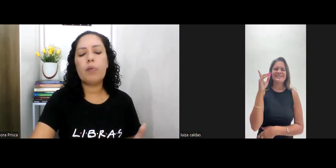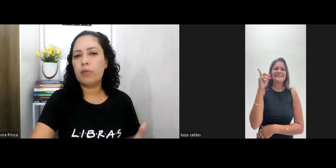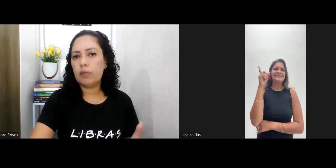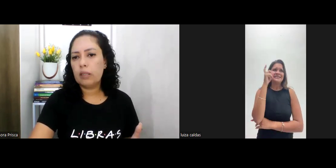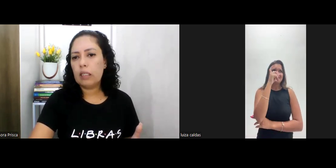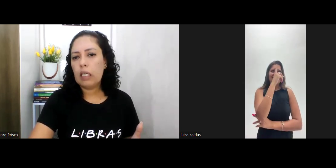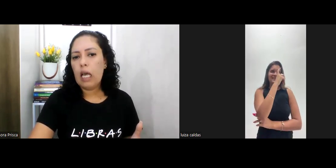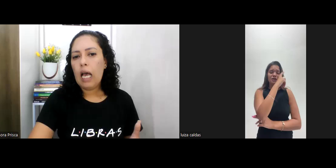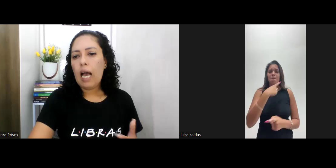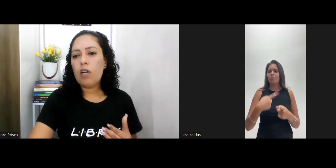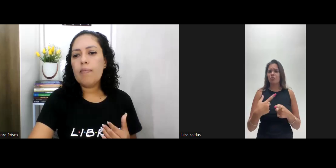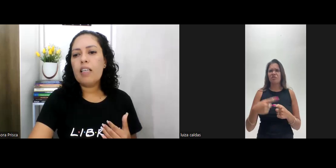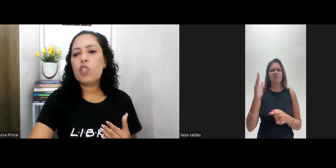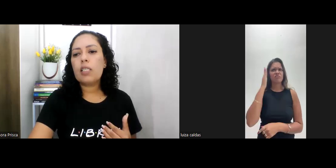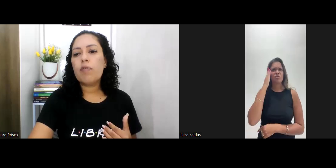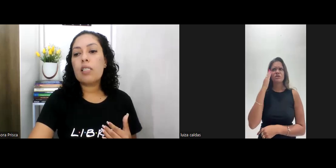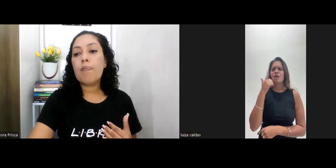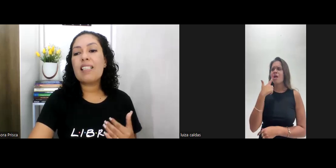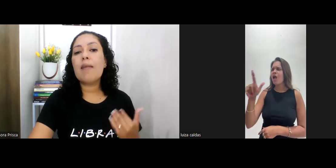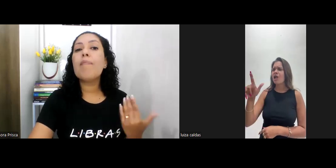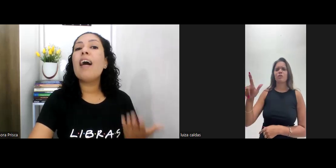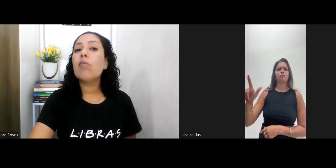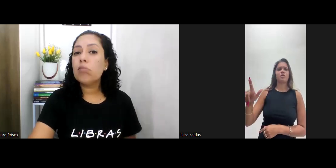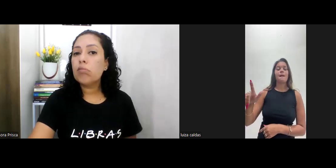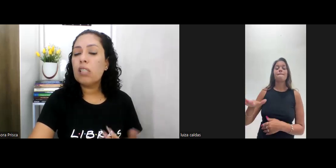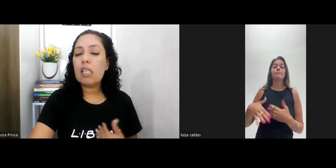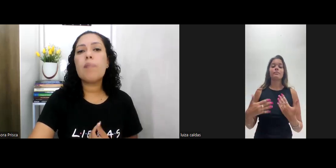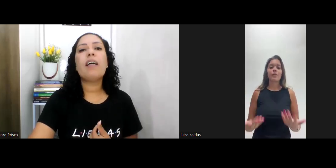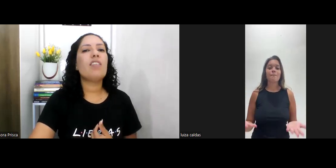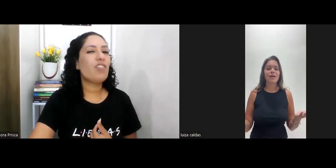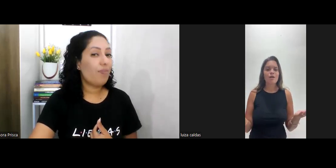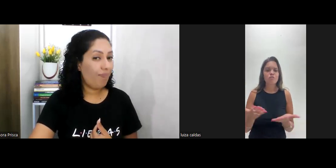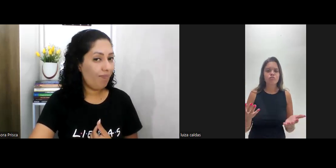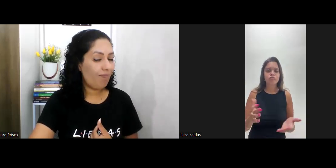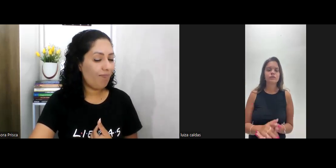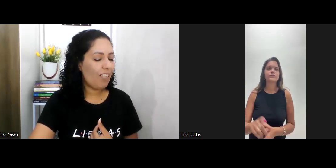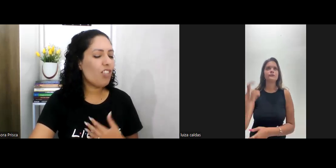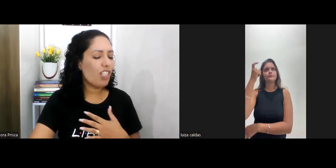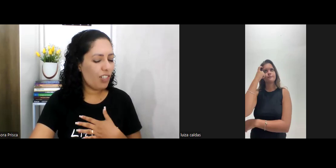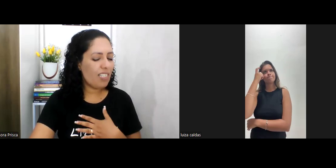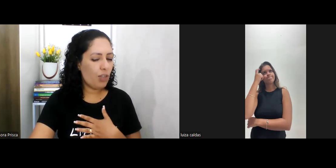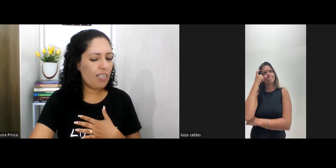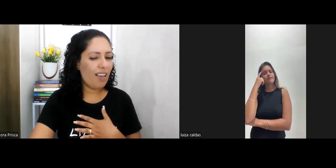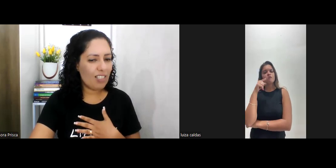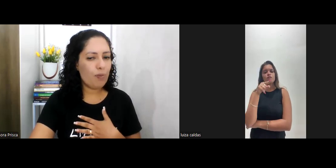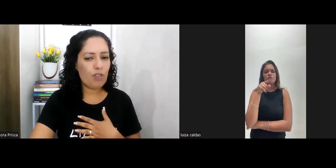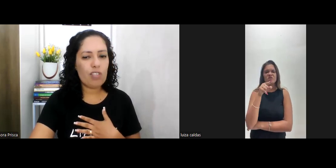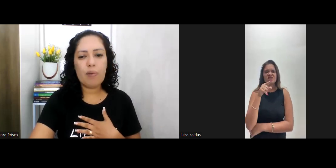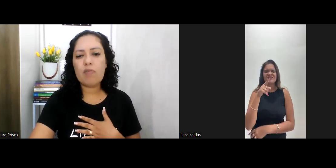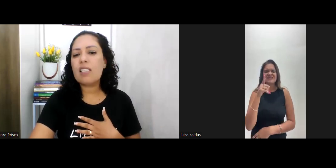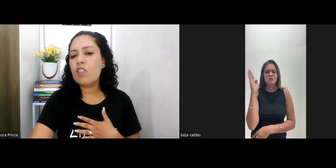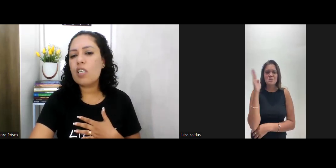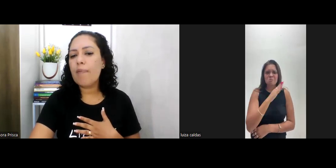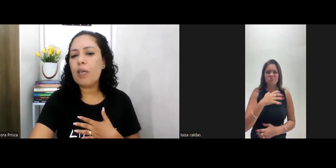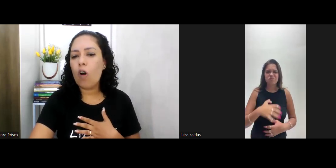língua daquele povo. Agora imagina você passar mal nesse país. Eu já tive essa experiência, eu posso